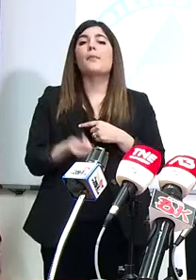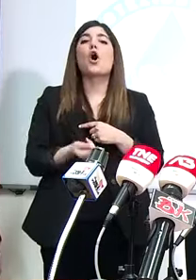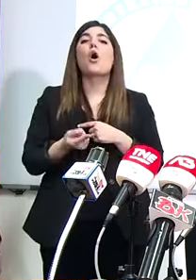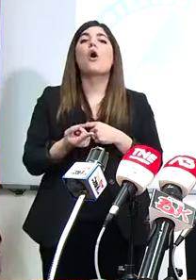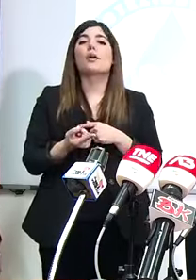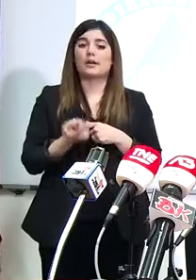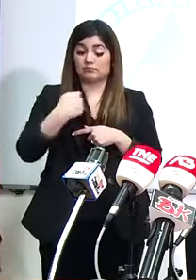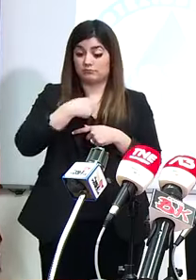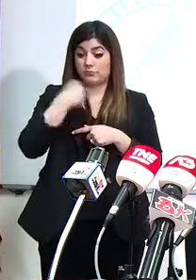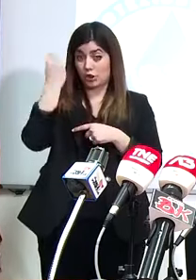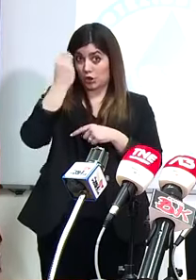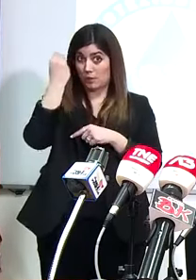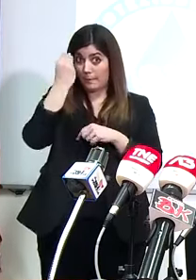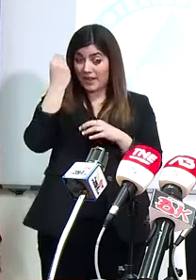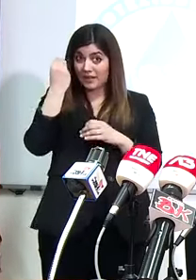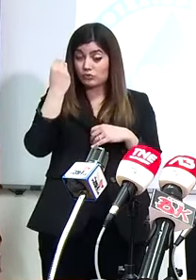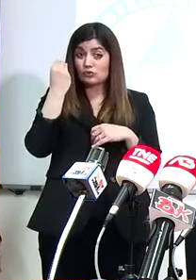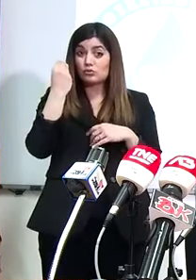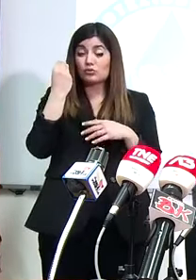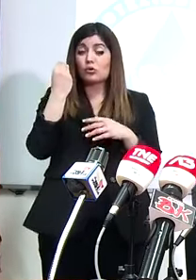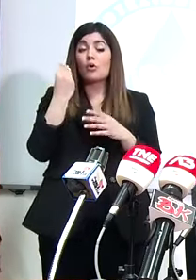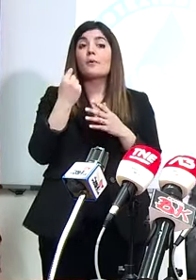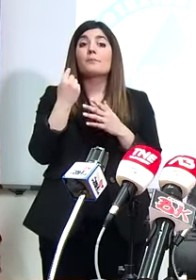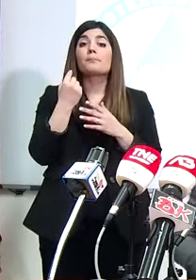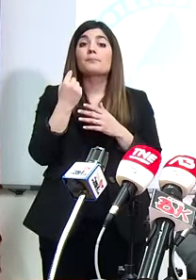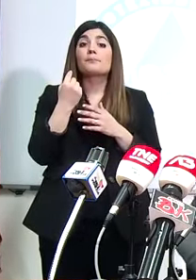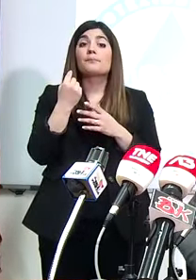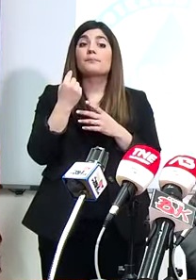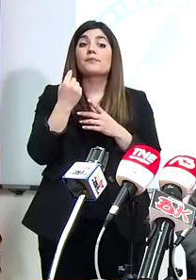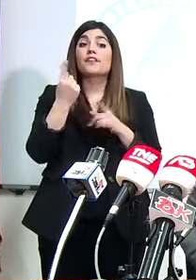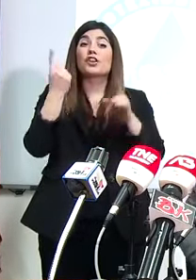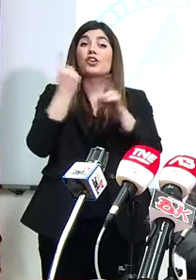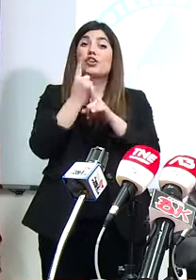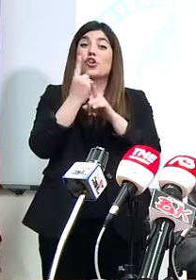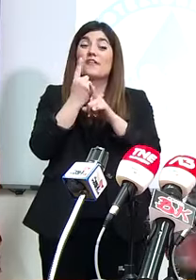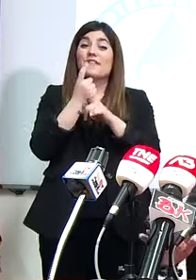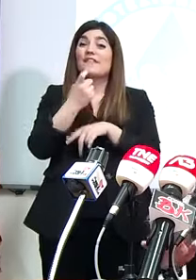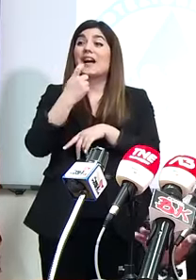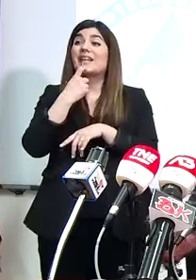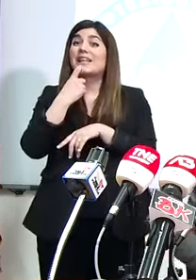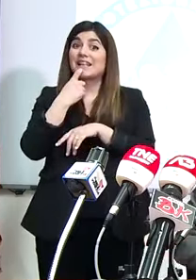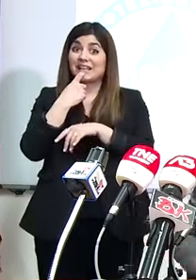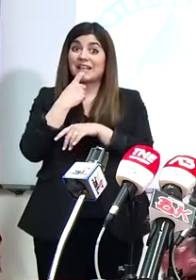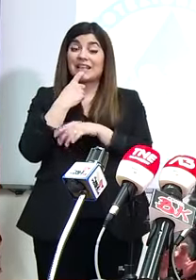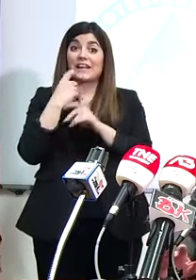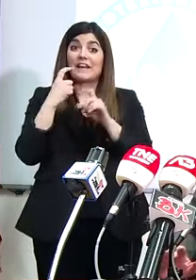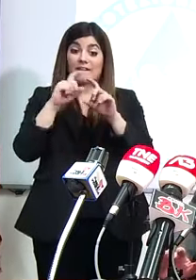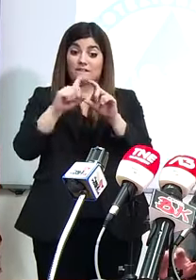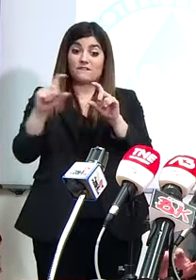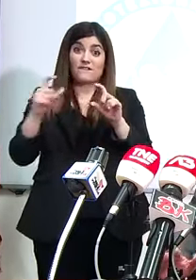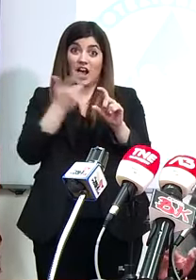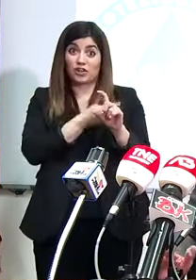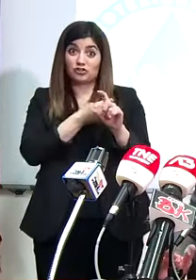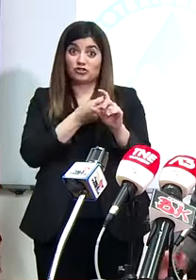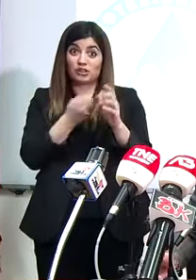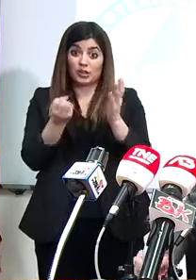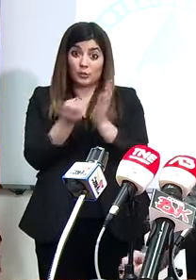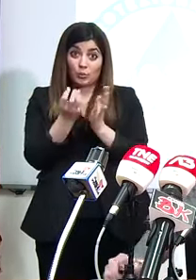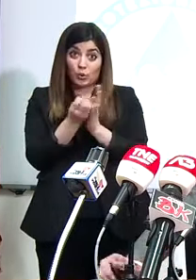penso che si sta anche veloce ripeto a monte bastava una dichiarazione di chi produce vaccini e dice guardate questi non sono vaccini era